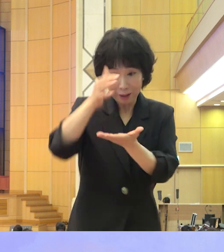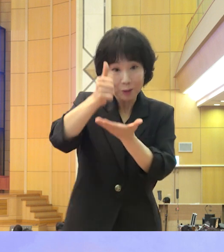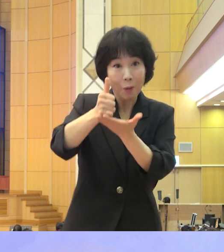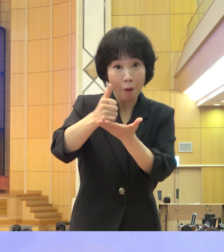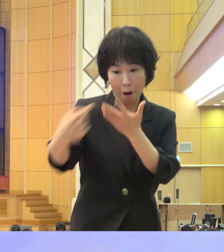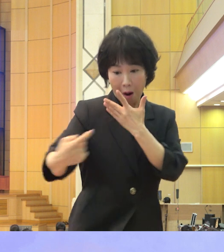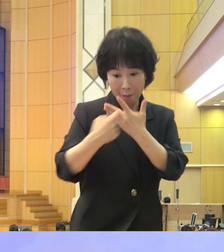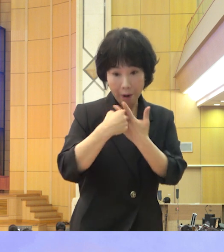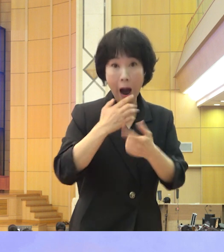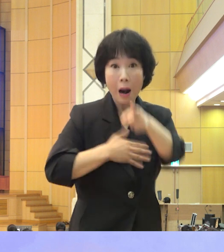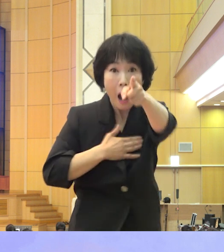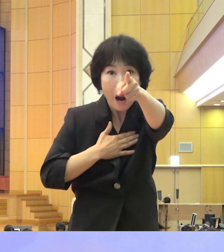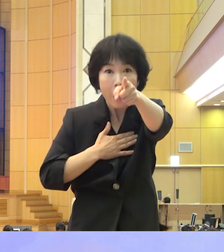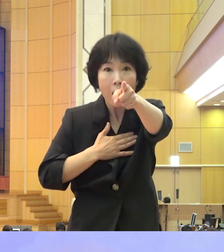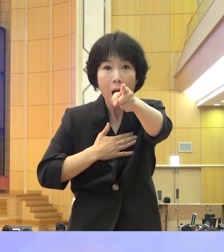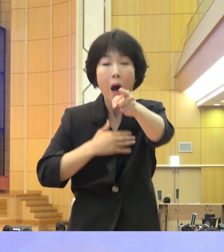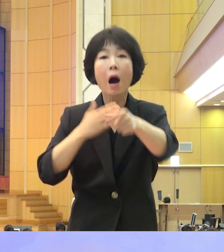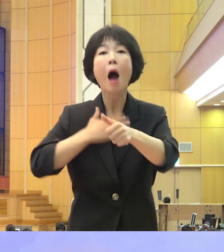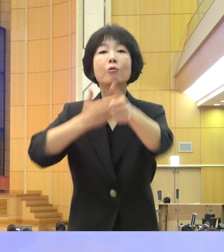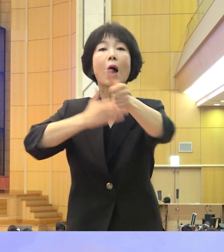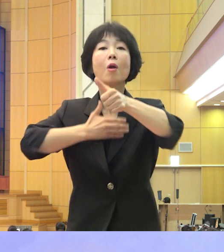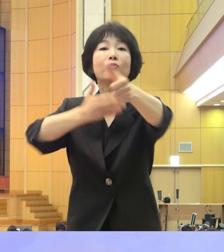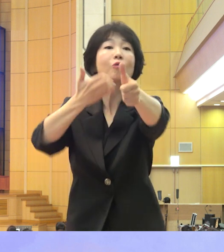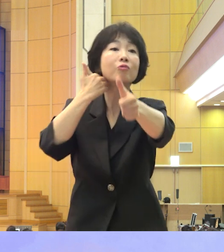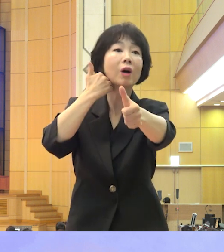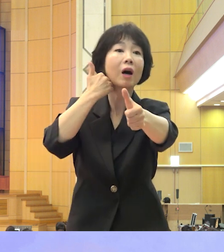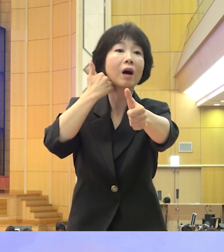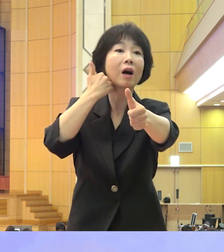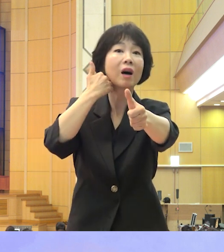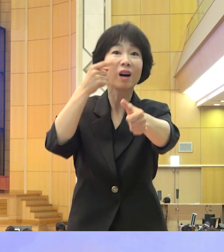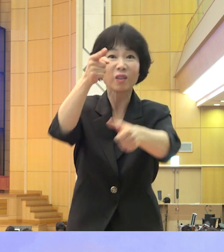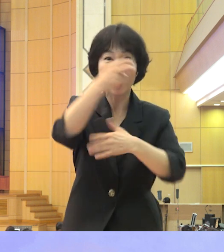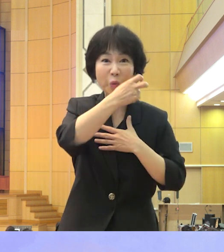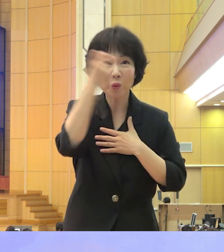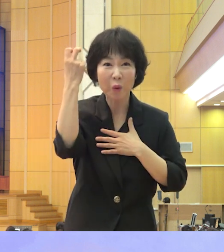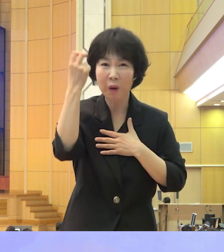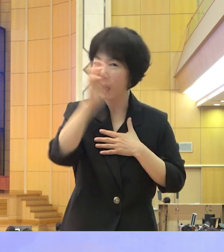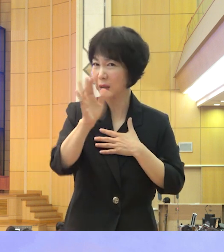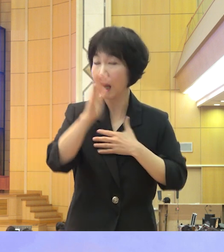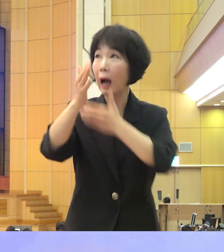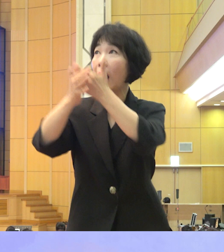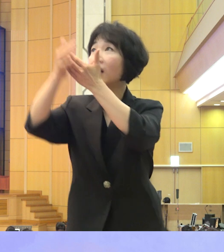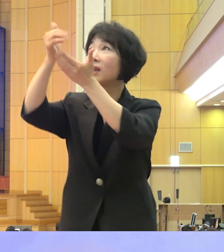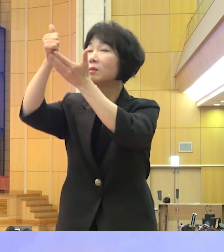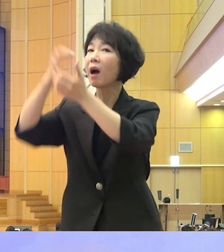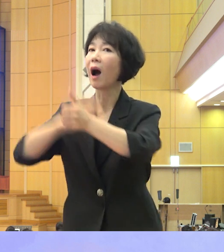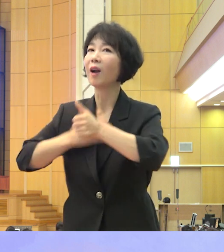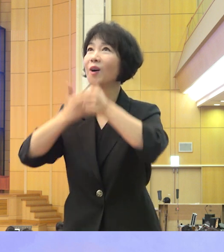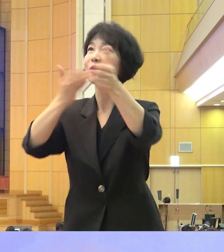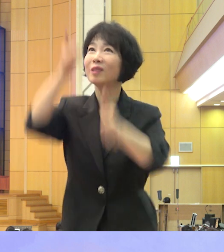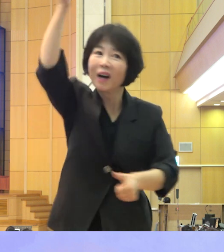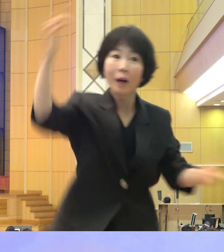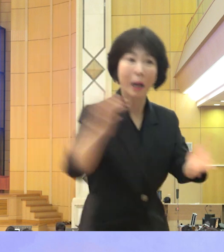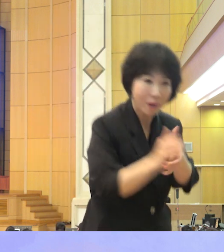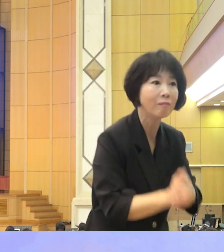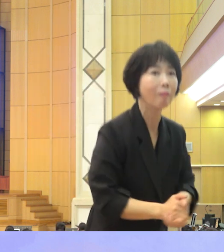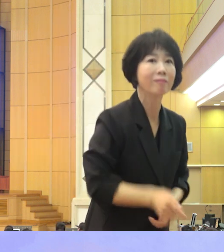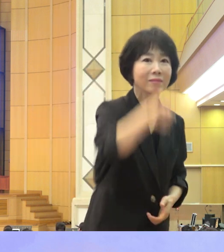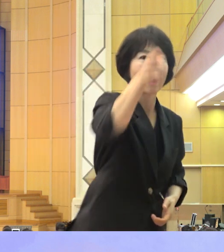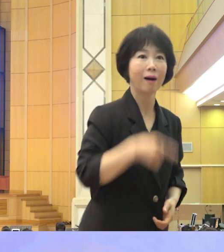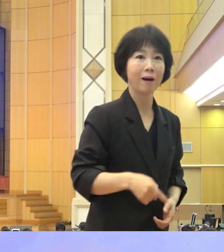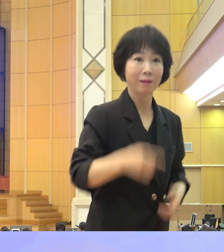사실을 내게 알게 한 이는 혈육이 아니란 말은 내 자신이